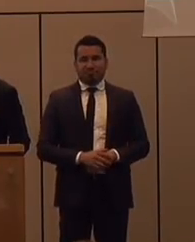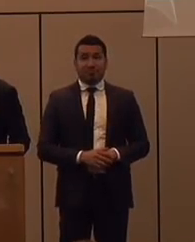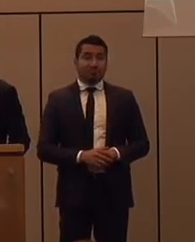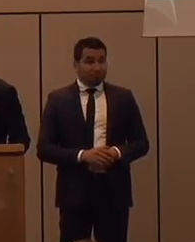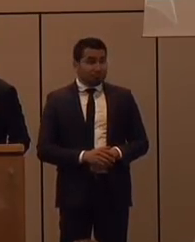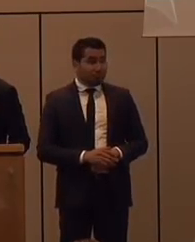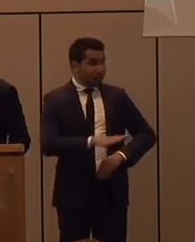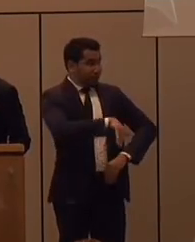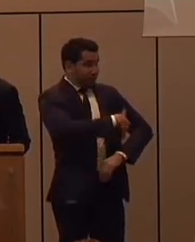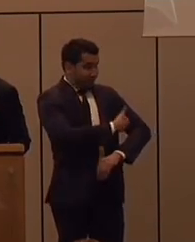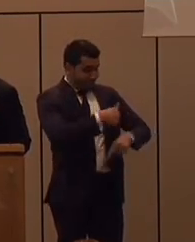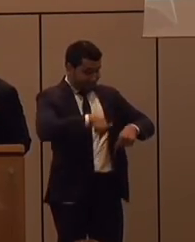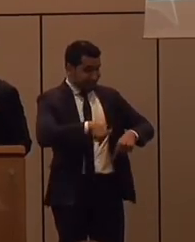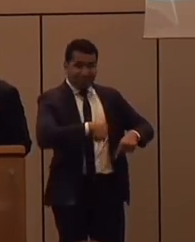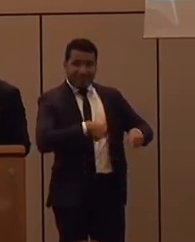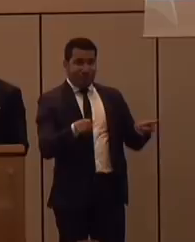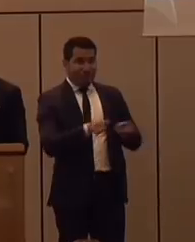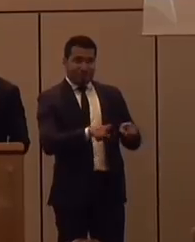y un ministerio como este que lo apoye